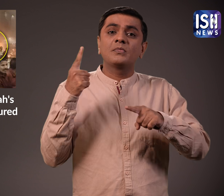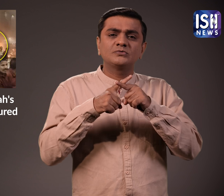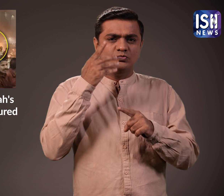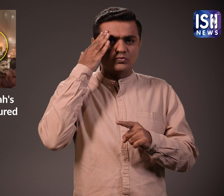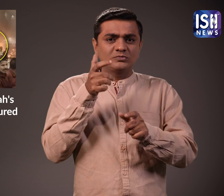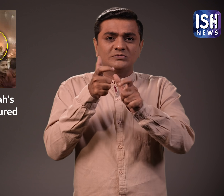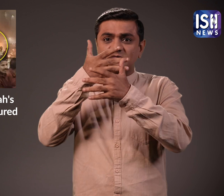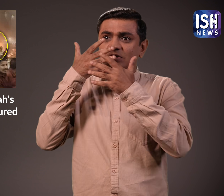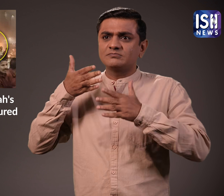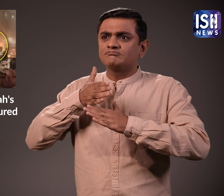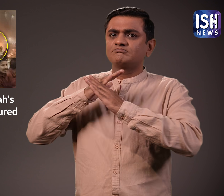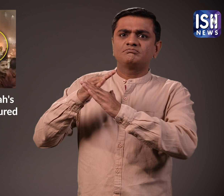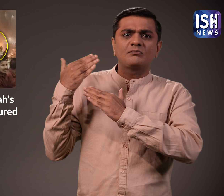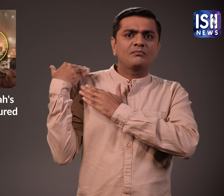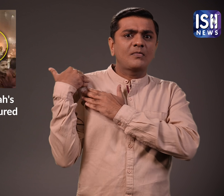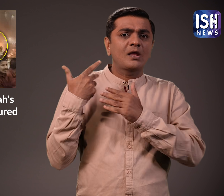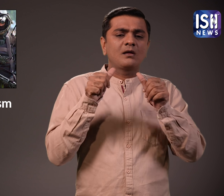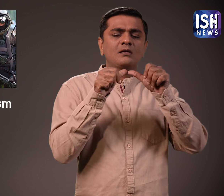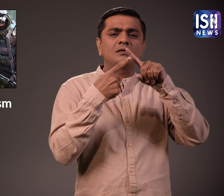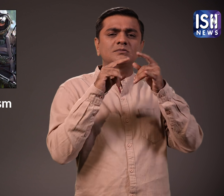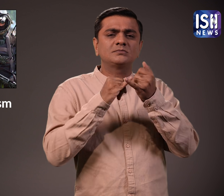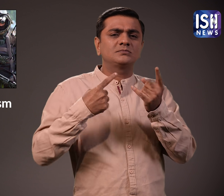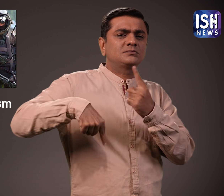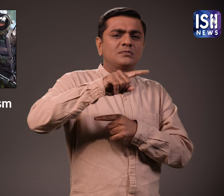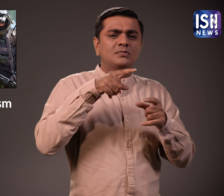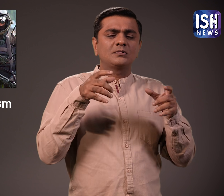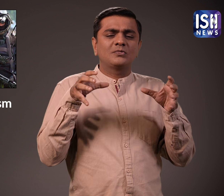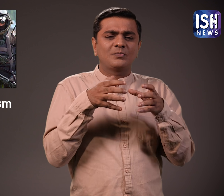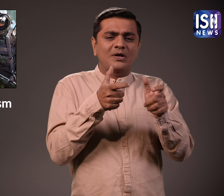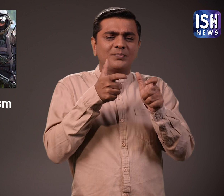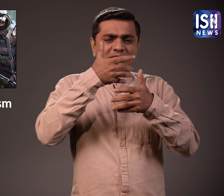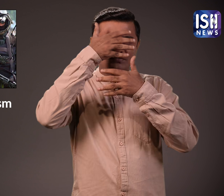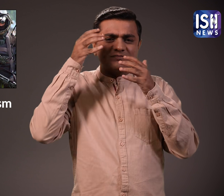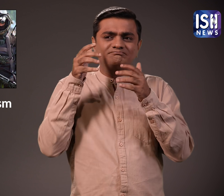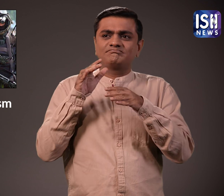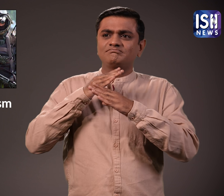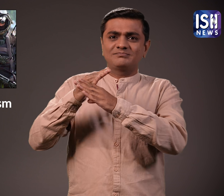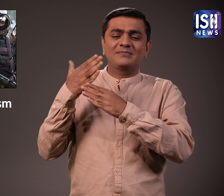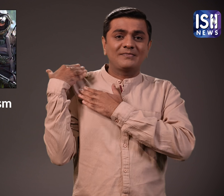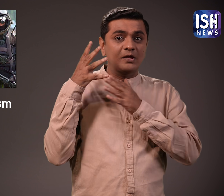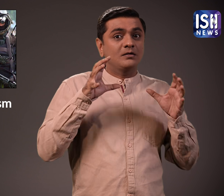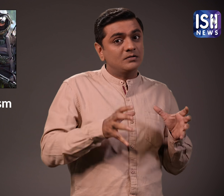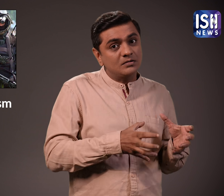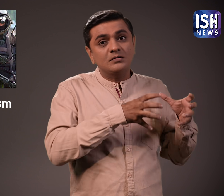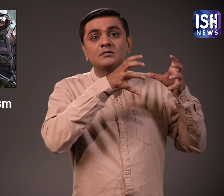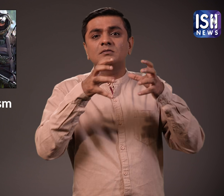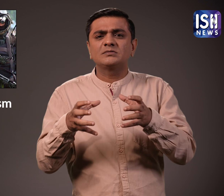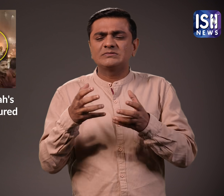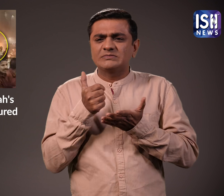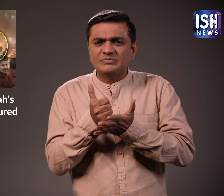हुए है पुलिस के साथ साथ केरल आतंगवाद निरोधक दस्ता ATS भी जांच